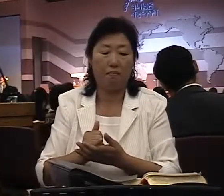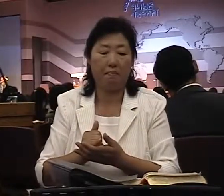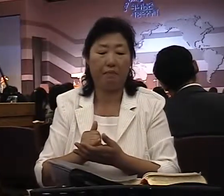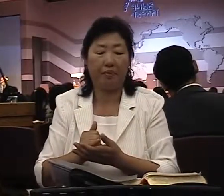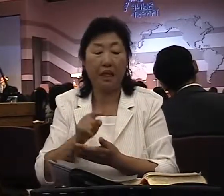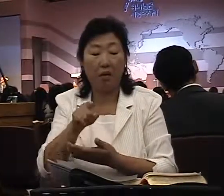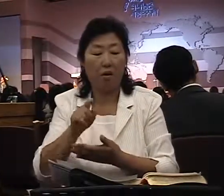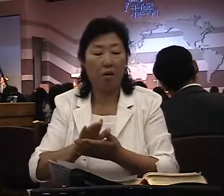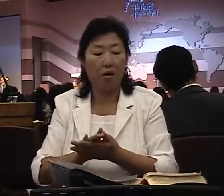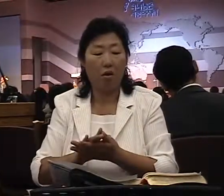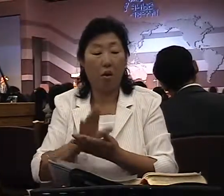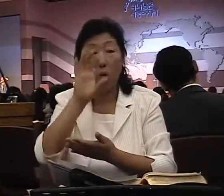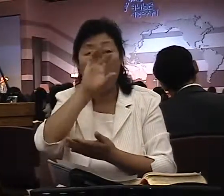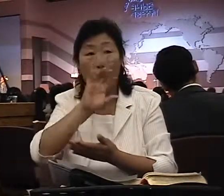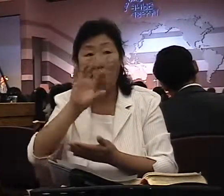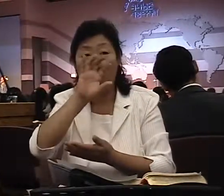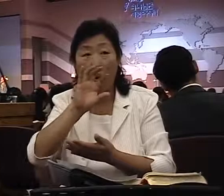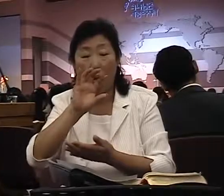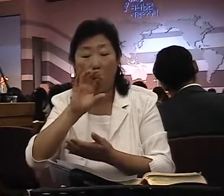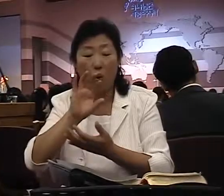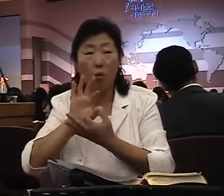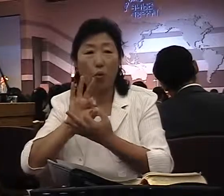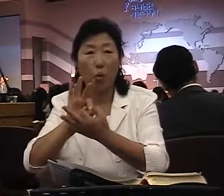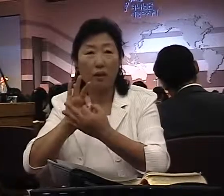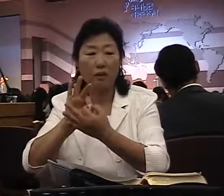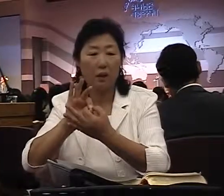이거 우리가 훈련을 통하여서 말씀 안에 반드시 서 있고,